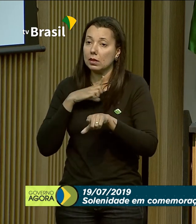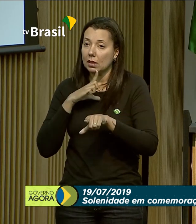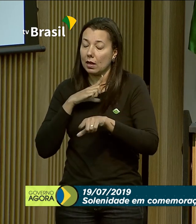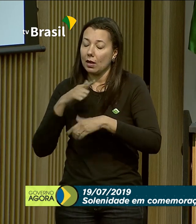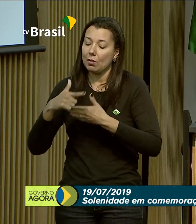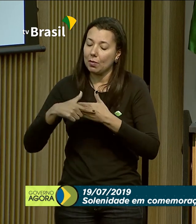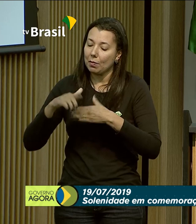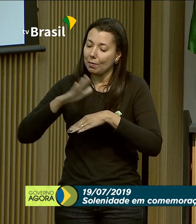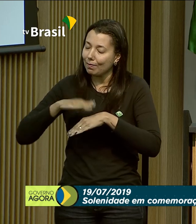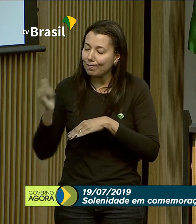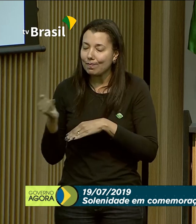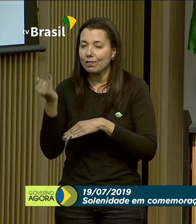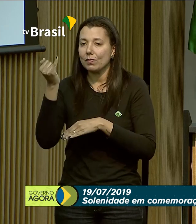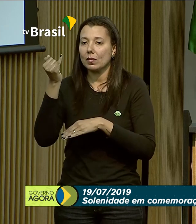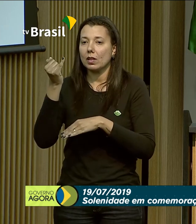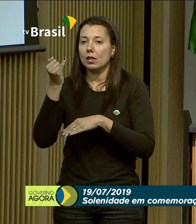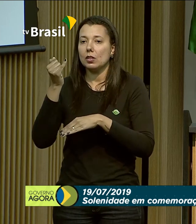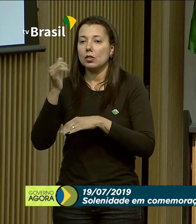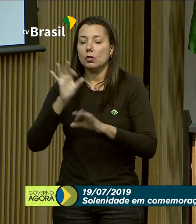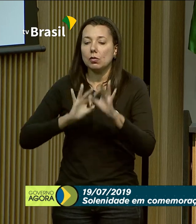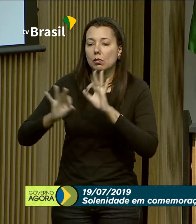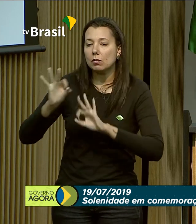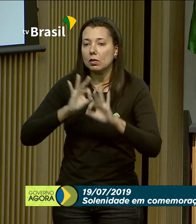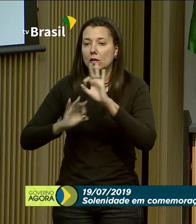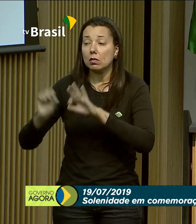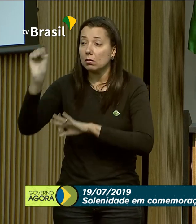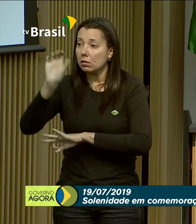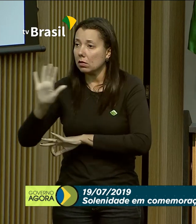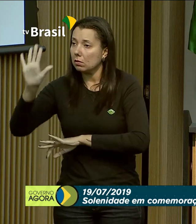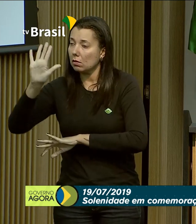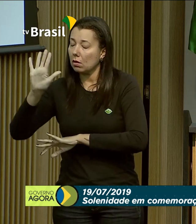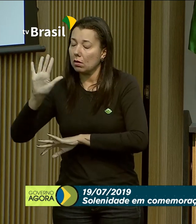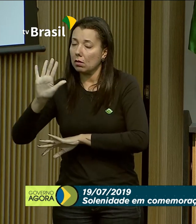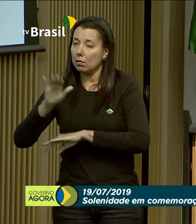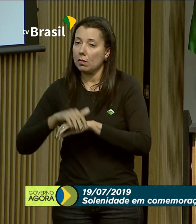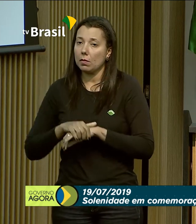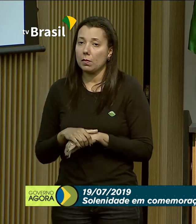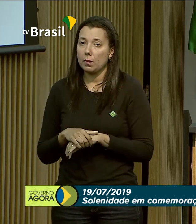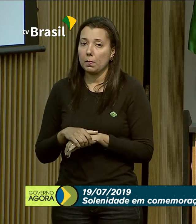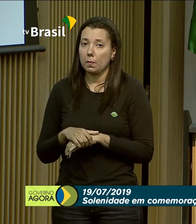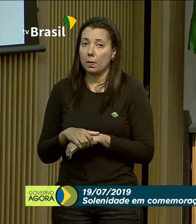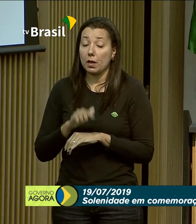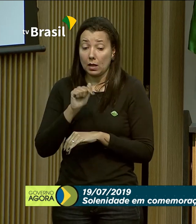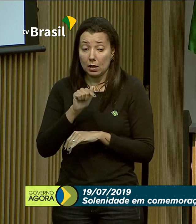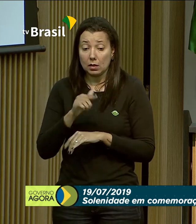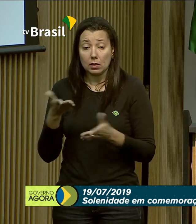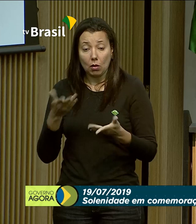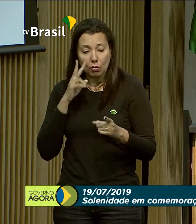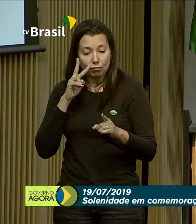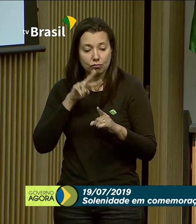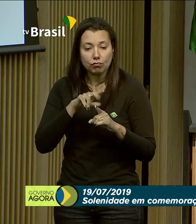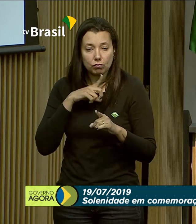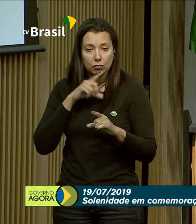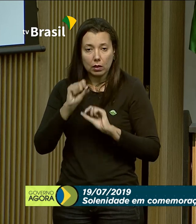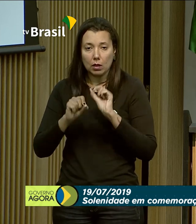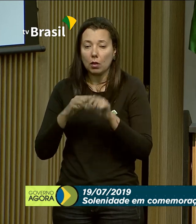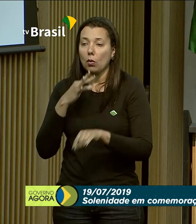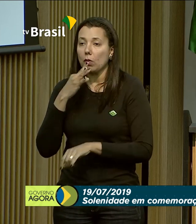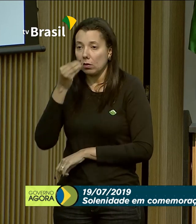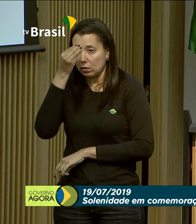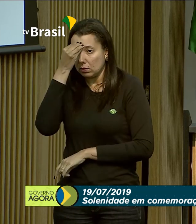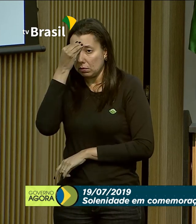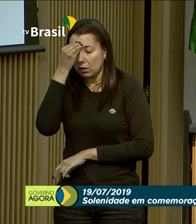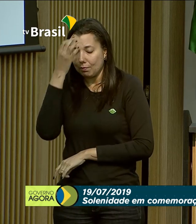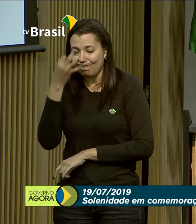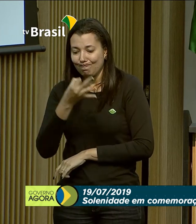mais relevante no conceito nacional. E é dentro desse ponto de vista, no reconhecimento